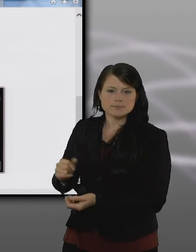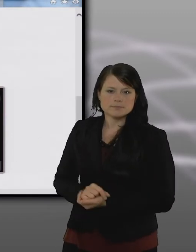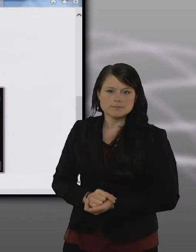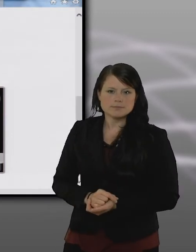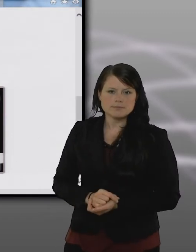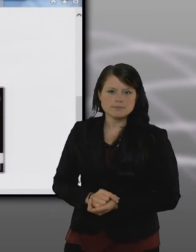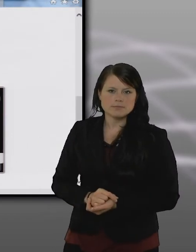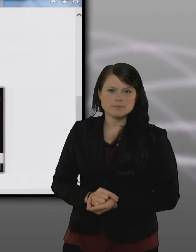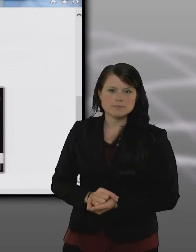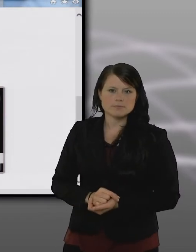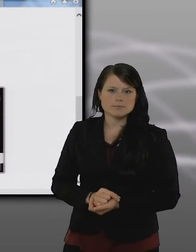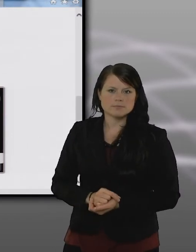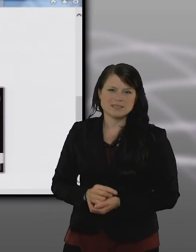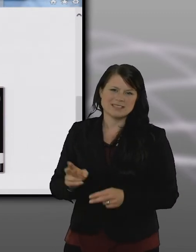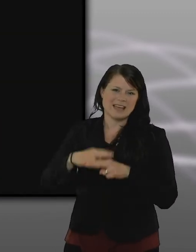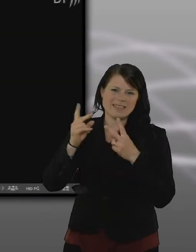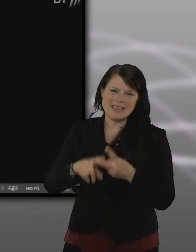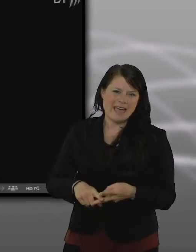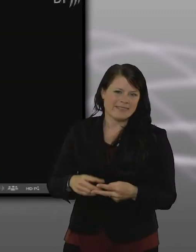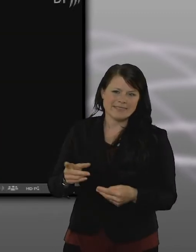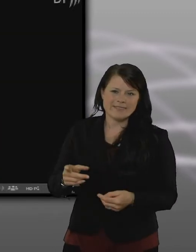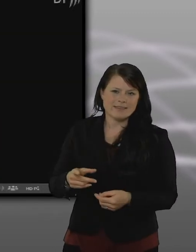De här funktionerna känner ni igen, de som har...